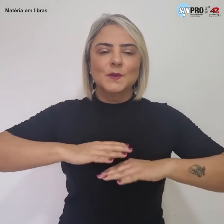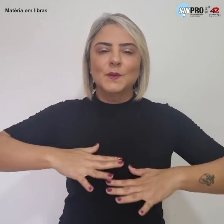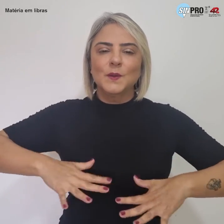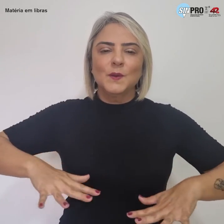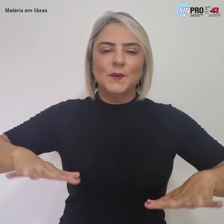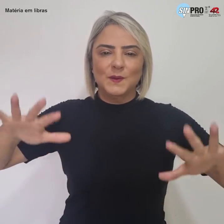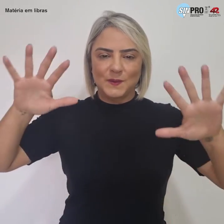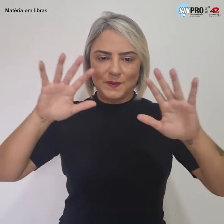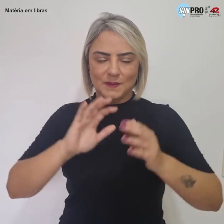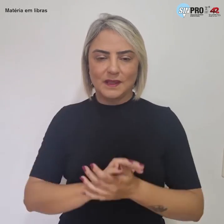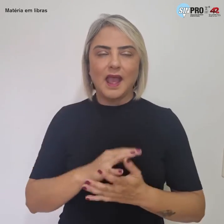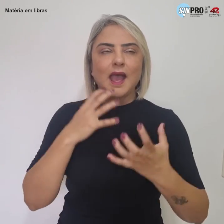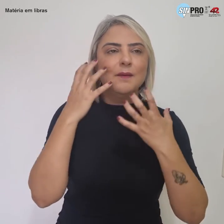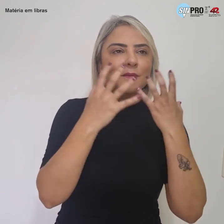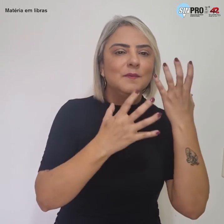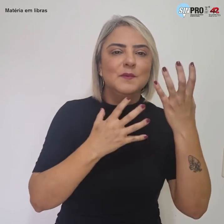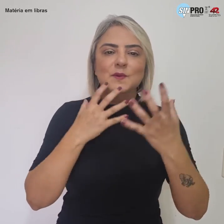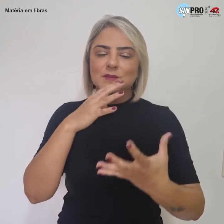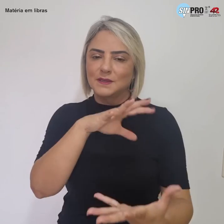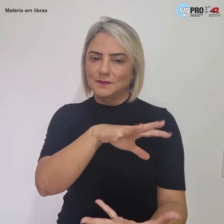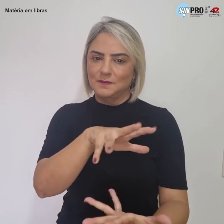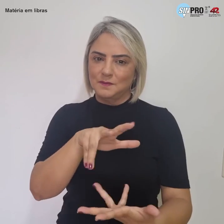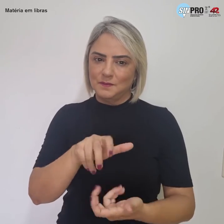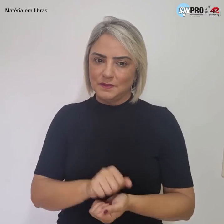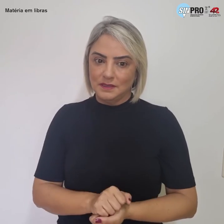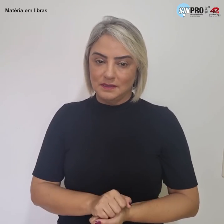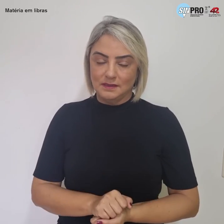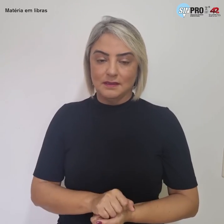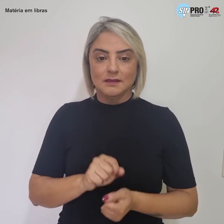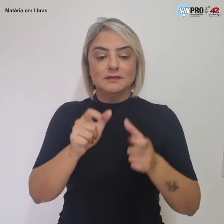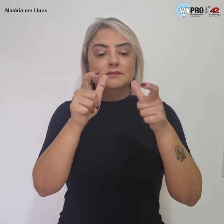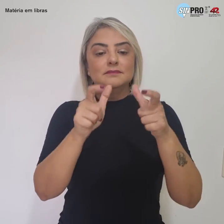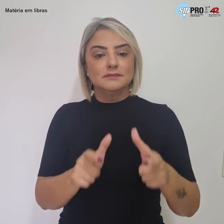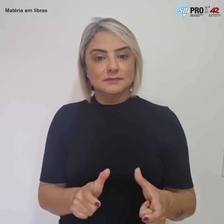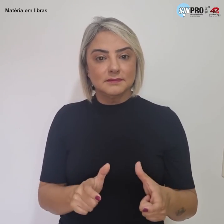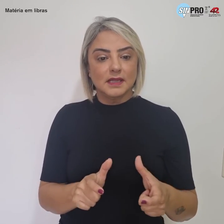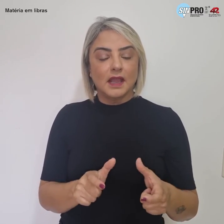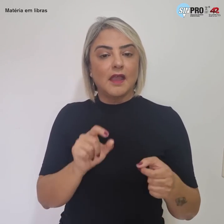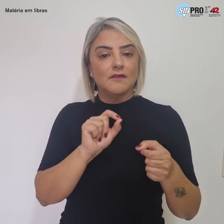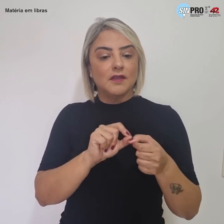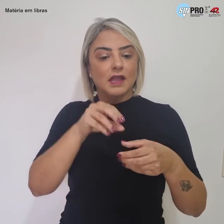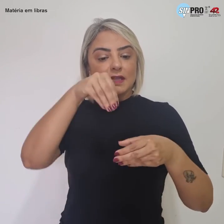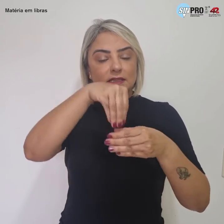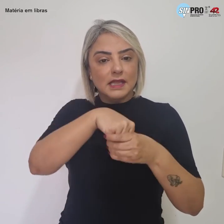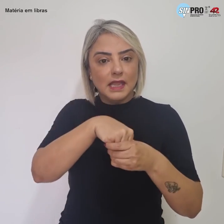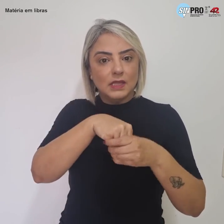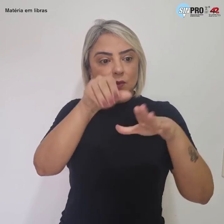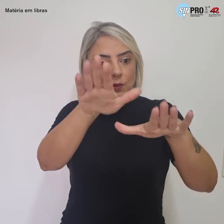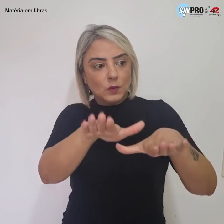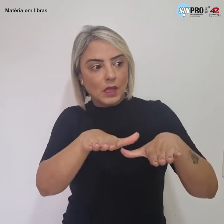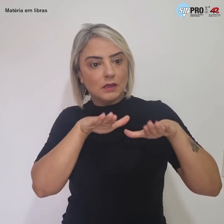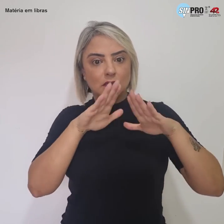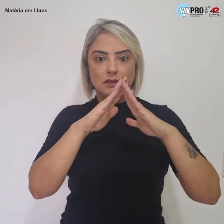locais, a música é o mundo. Na estação montada, dentro do auditório da escola,